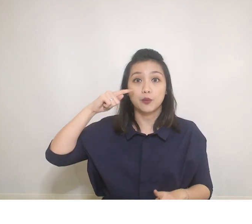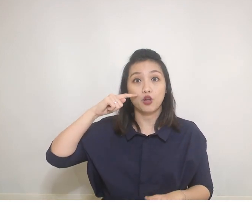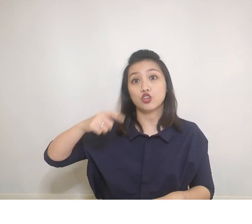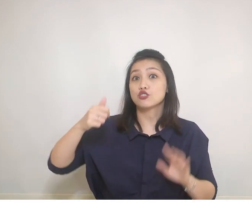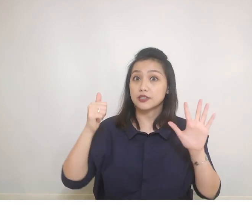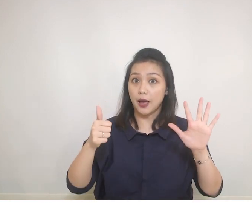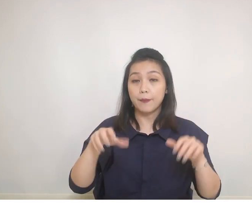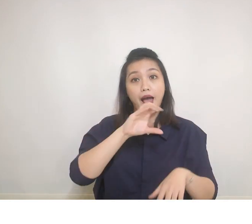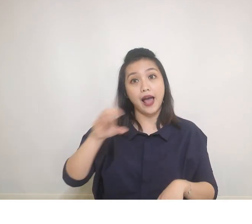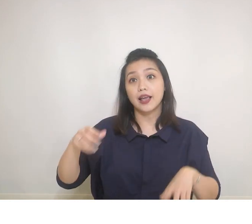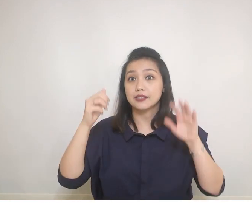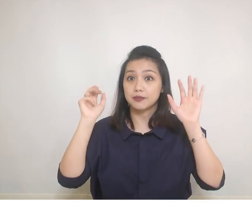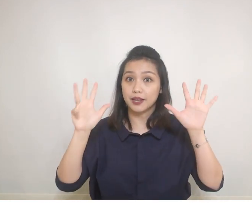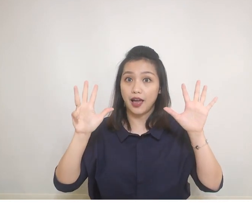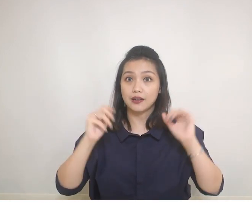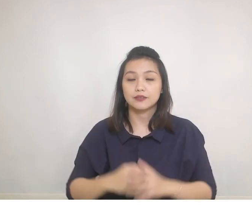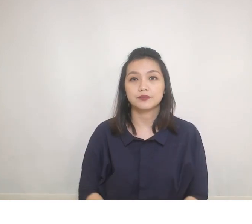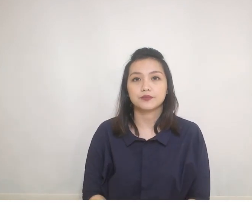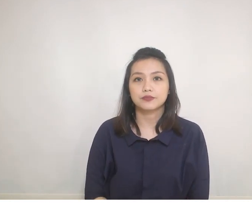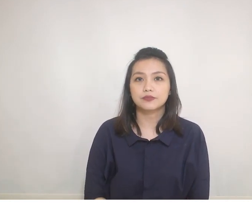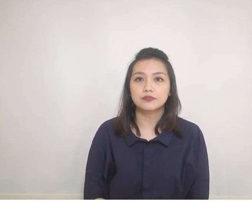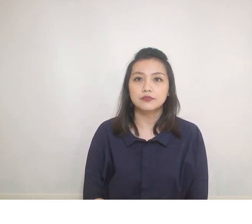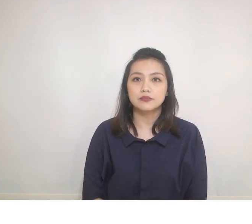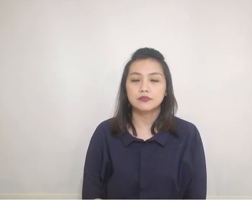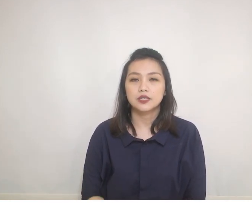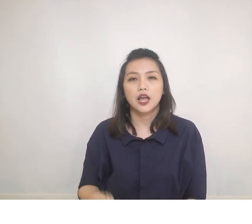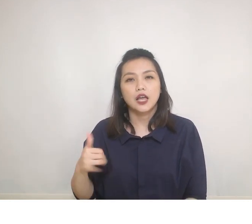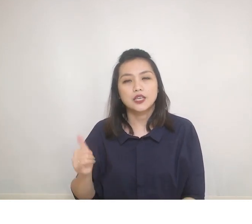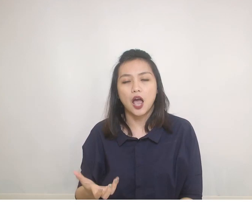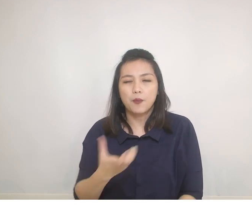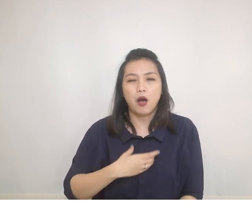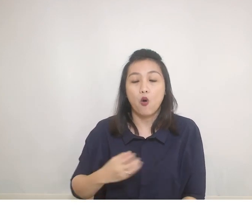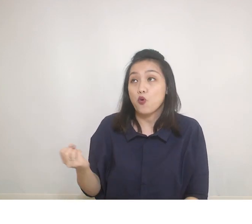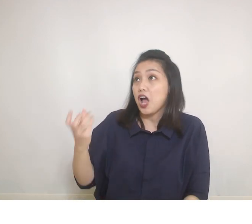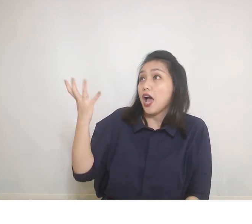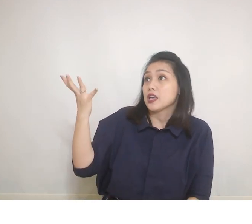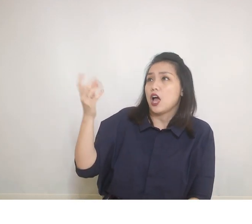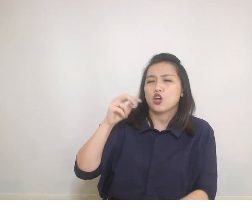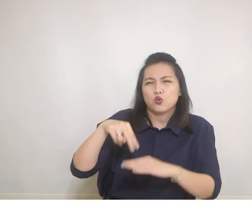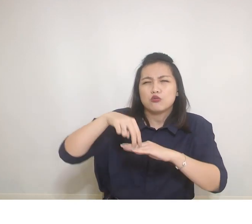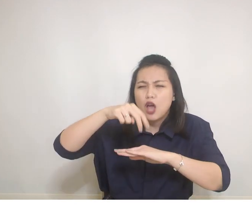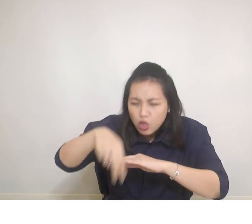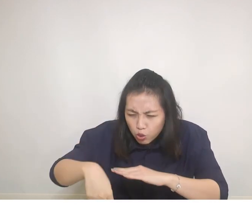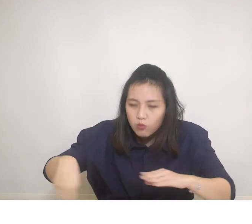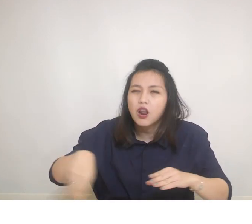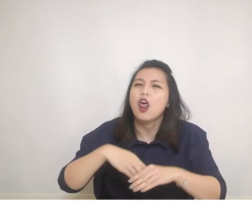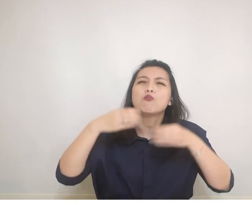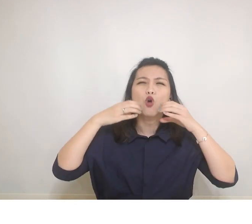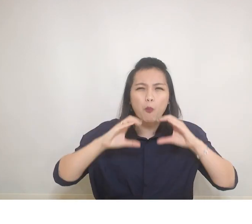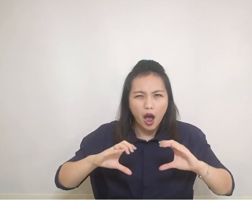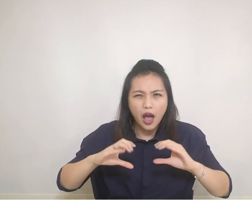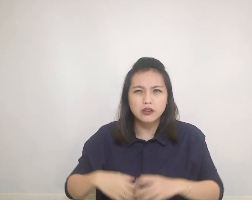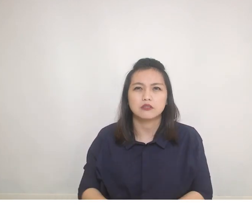Sebenarnya kuncinya akar rootnya paling dalam adalah keinginan untuk kaya ini.